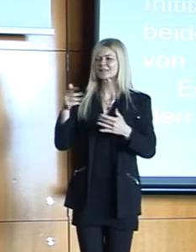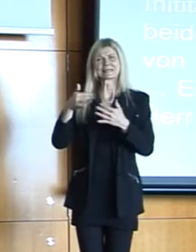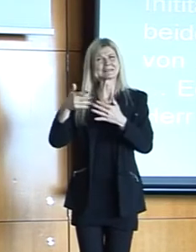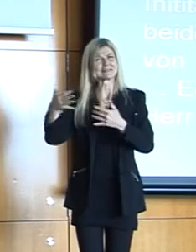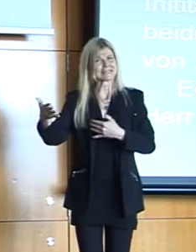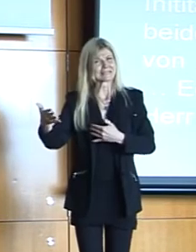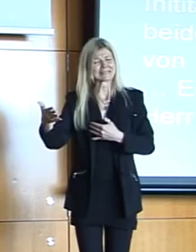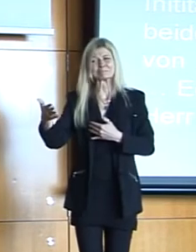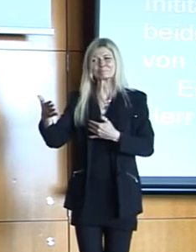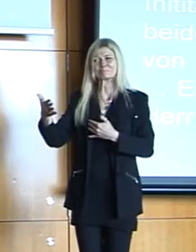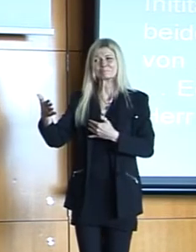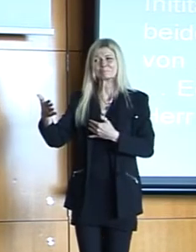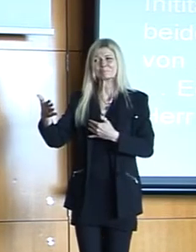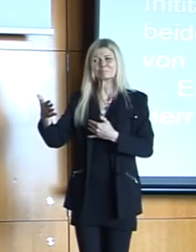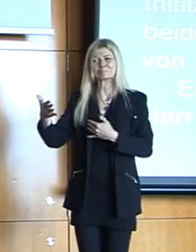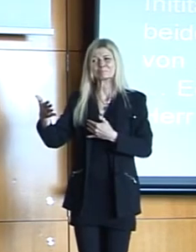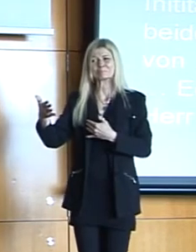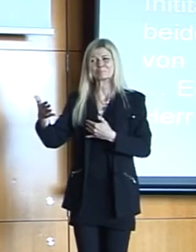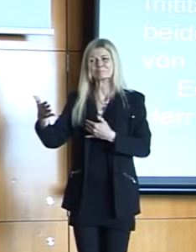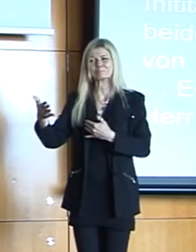ziemlich Oberstudienrat,